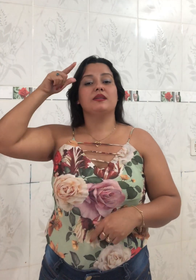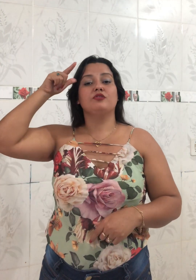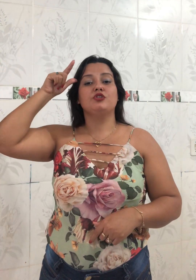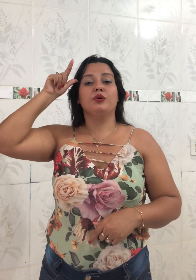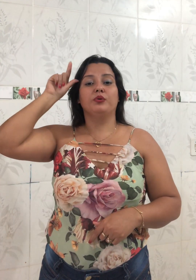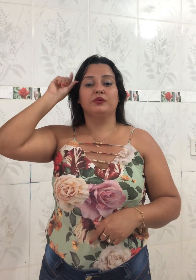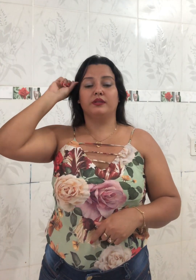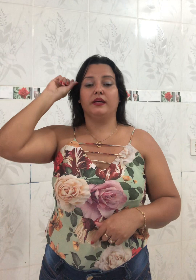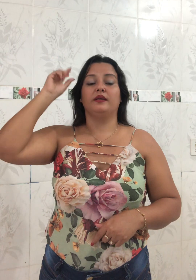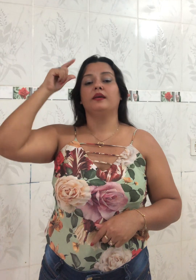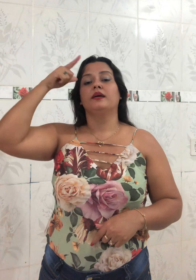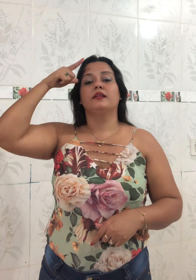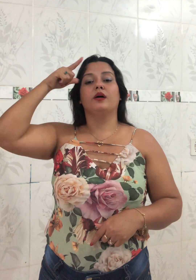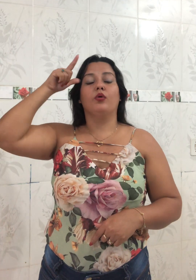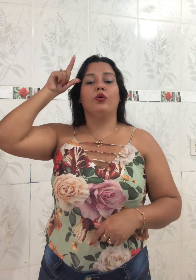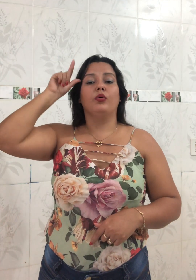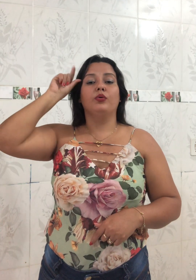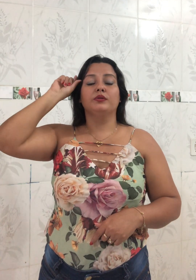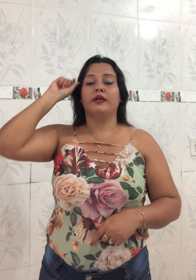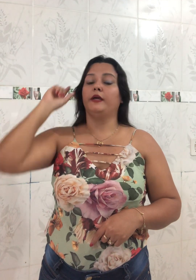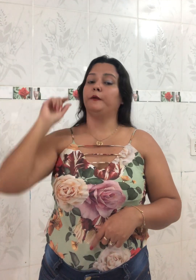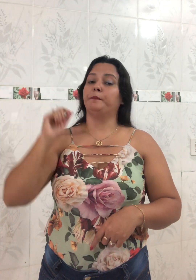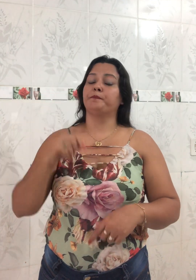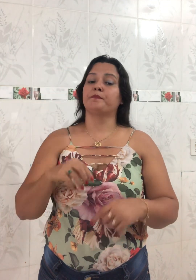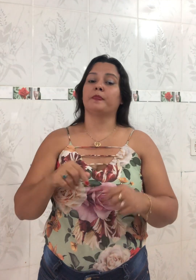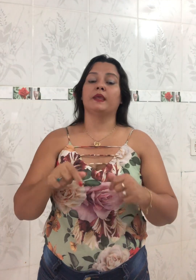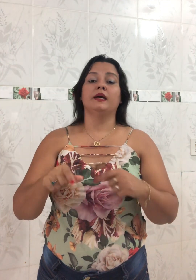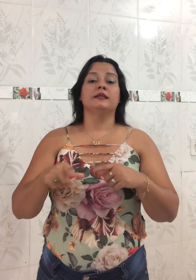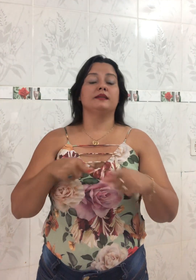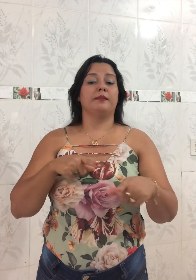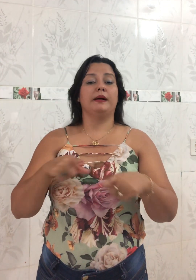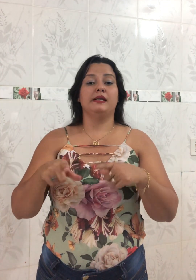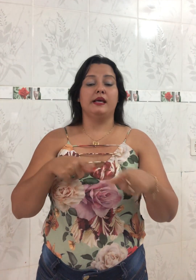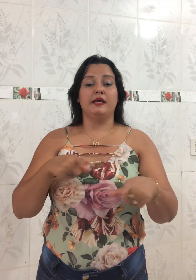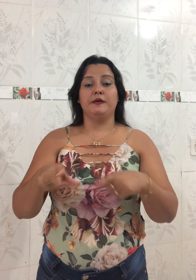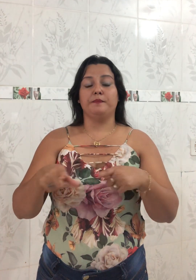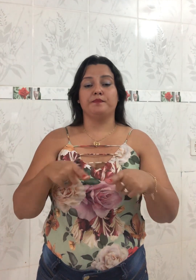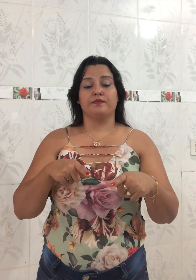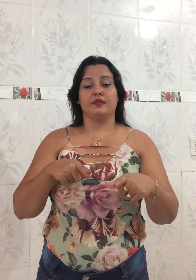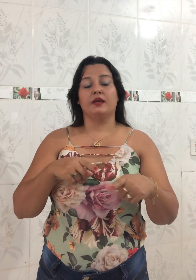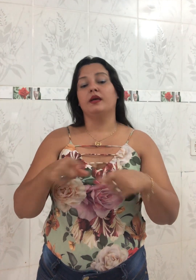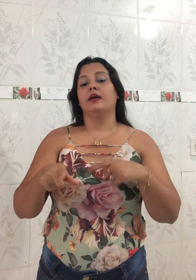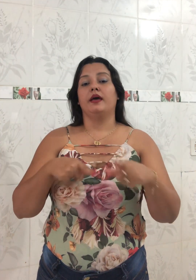de ontem. Então, ontem trabalhei,